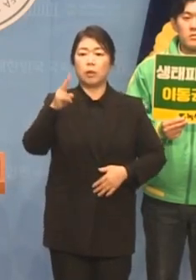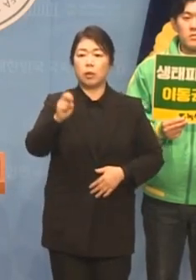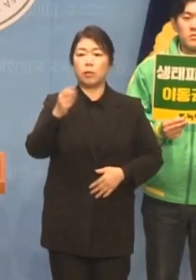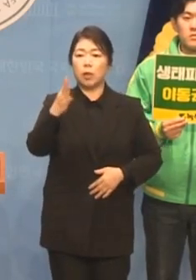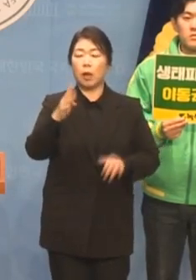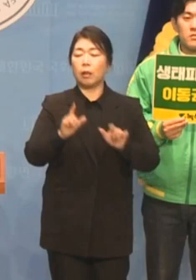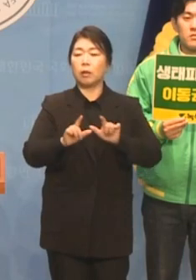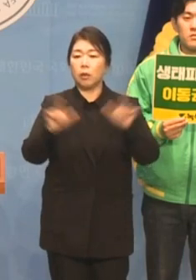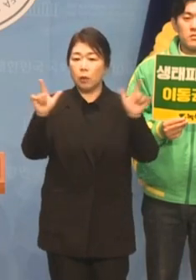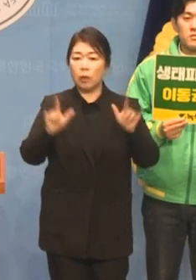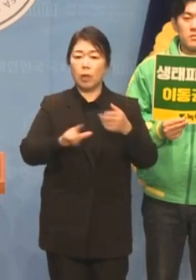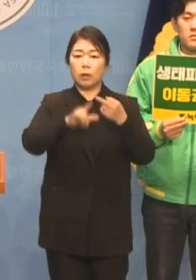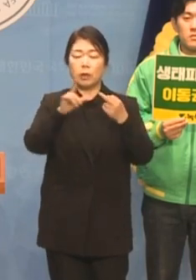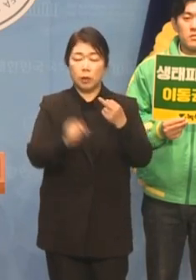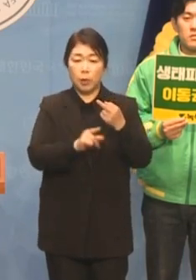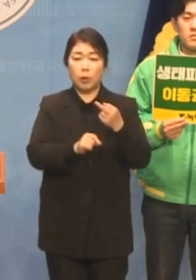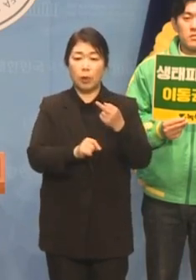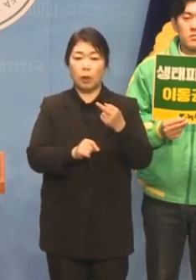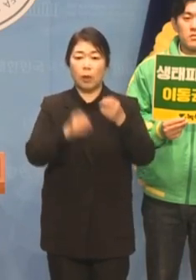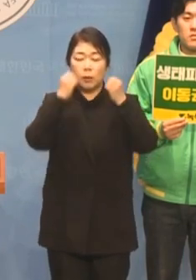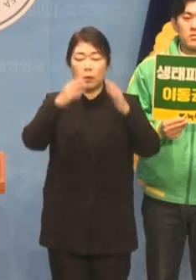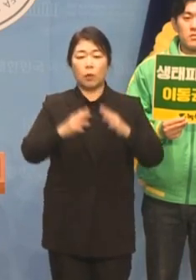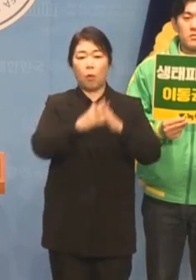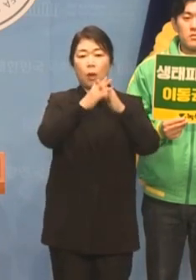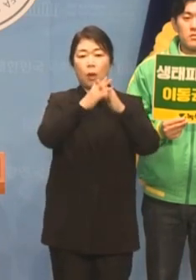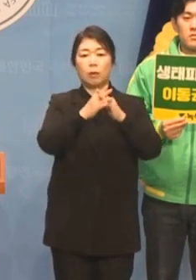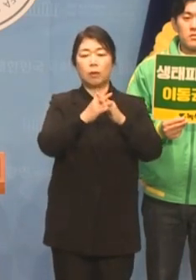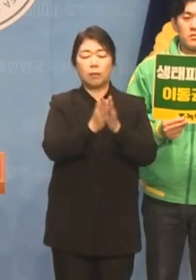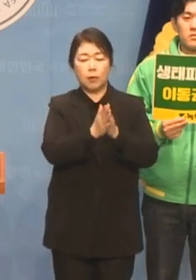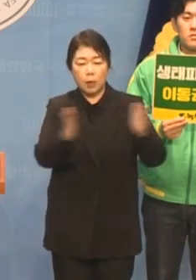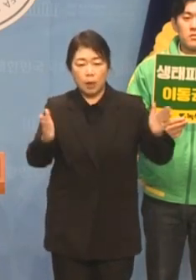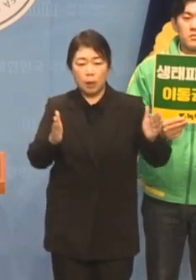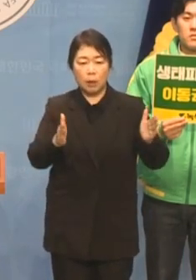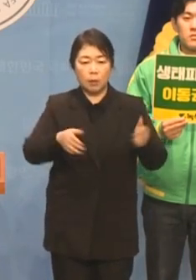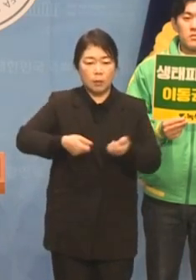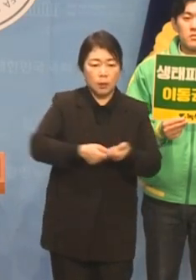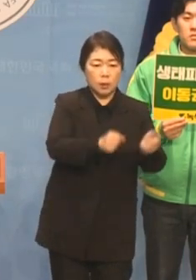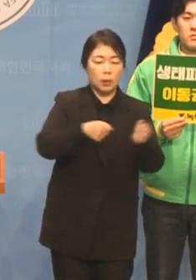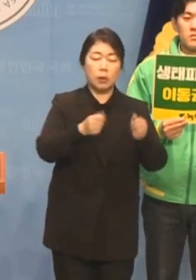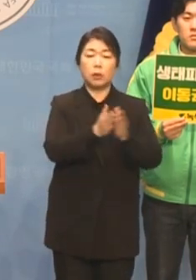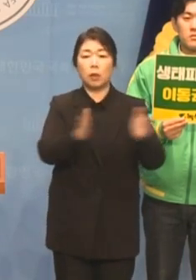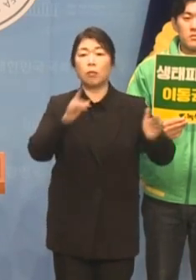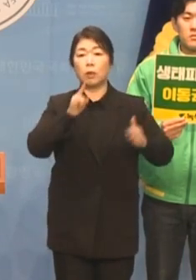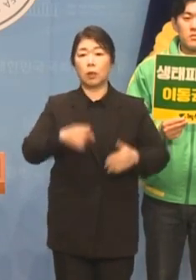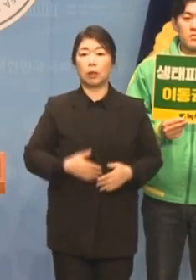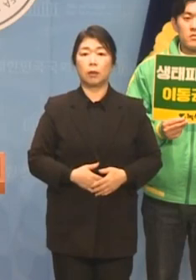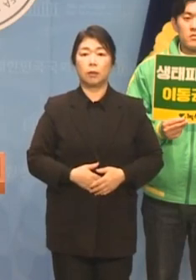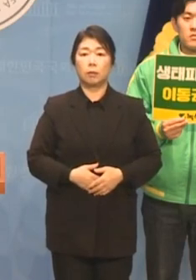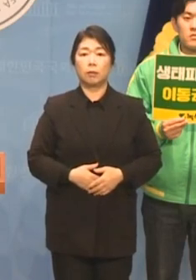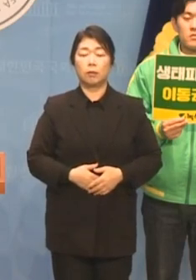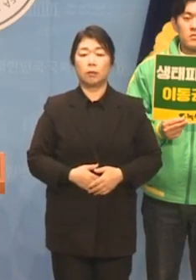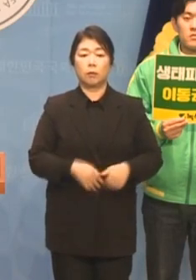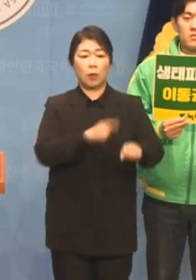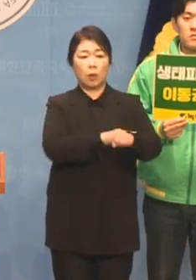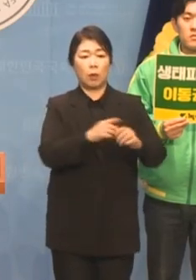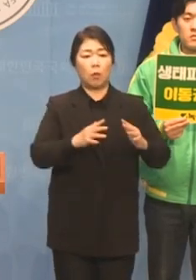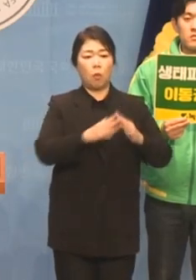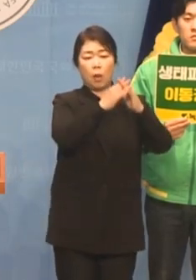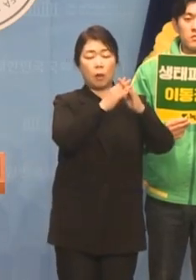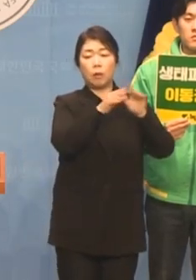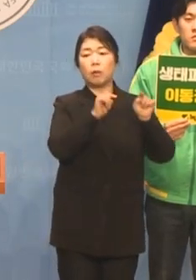2024년 12월에 신공 건설 착공에 들어가겠다고 합니다 한쪽에선이 공항